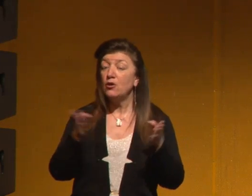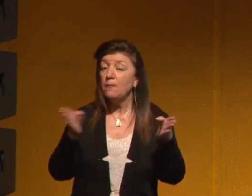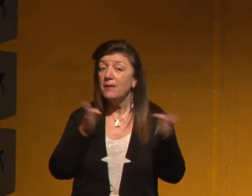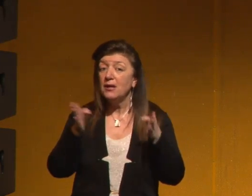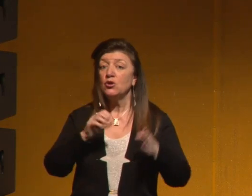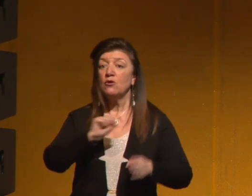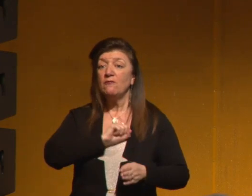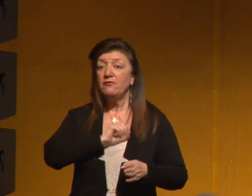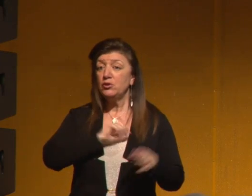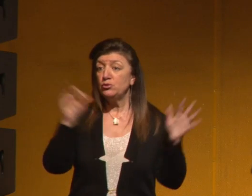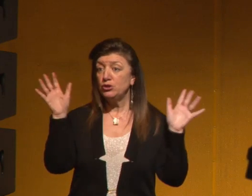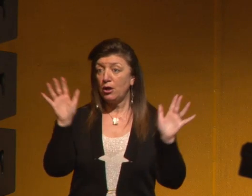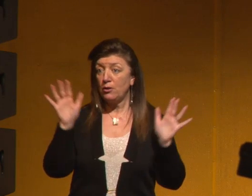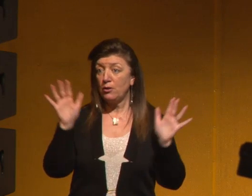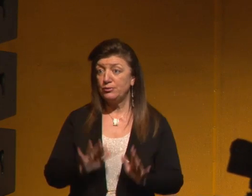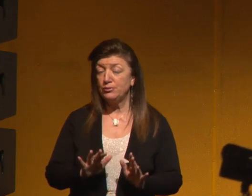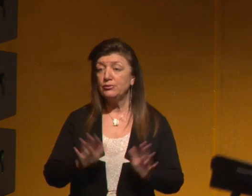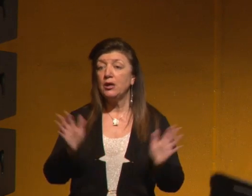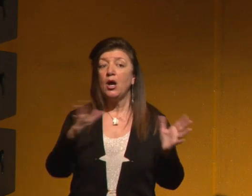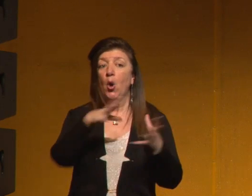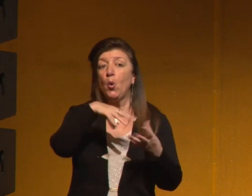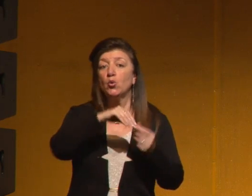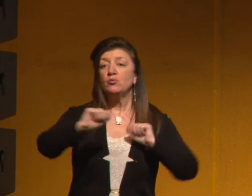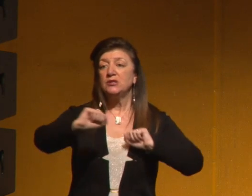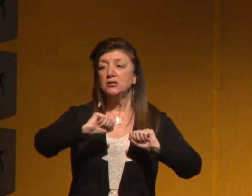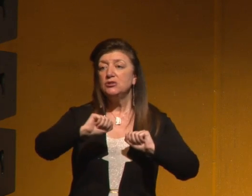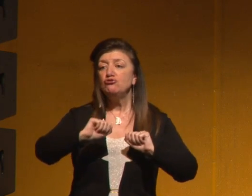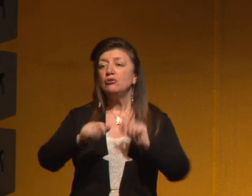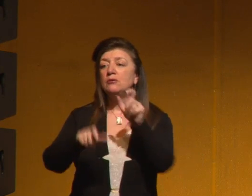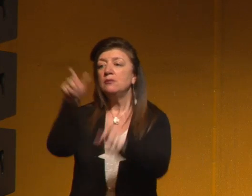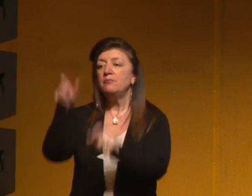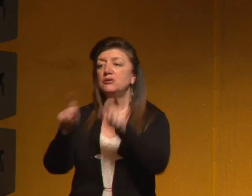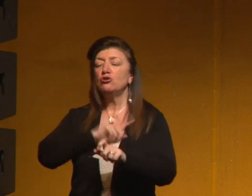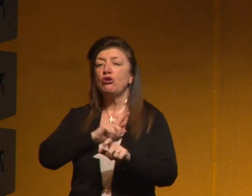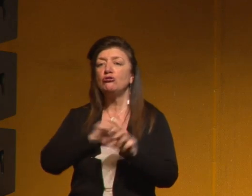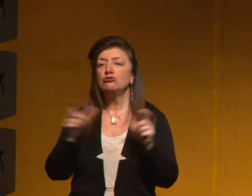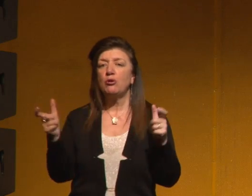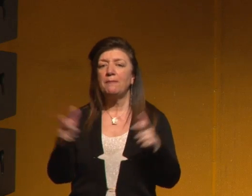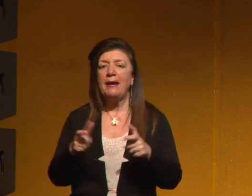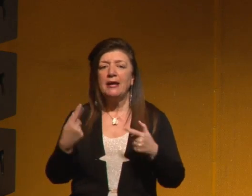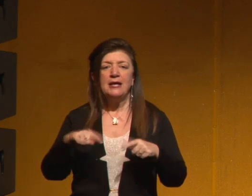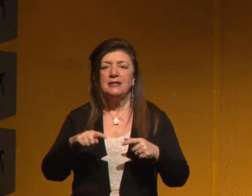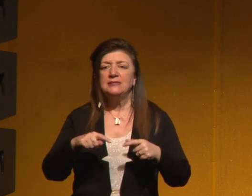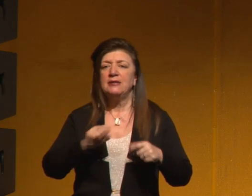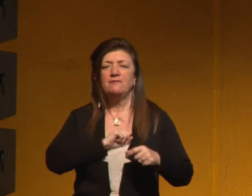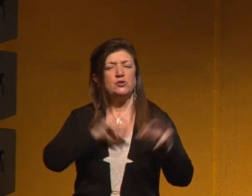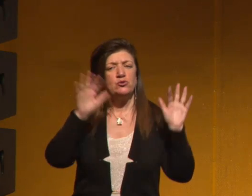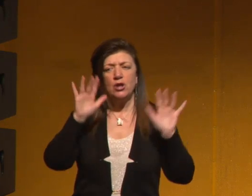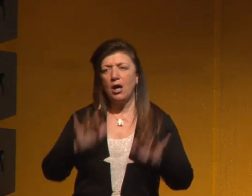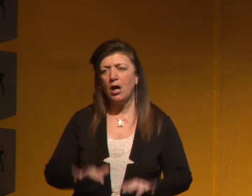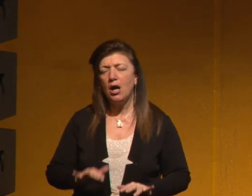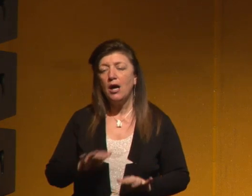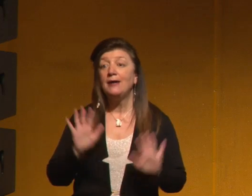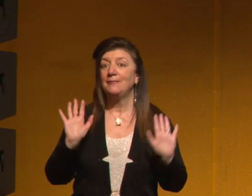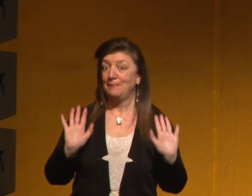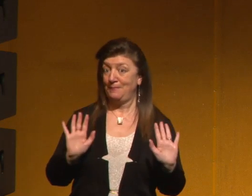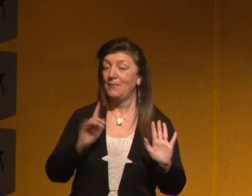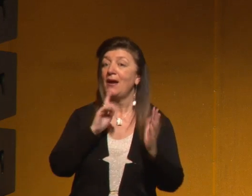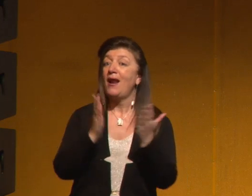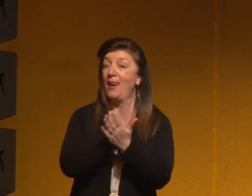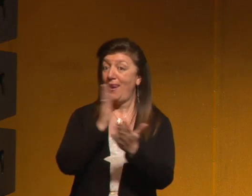tra la classe dirigente ai cittadini nel nostro paese eppure i libri possono proprio aiutarci a